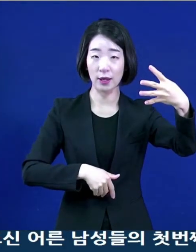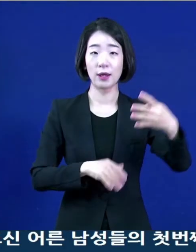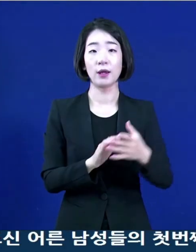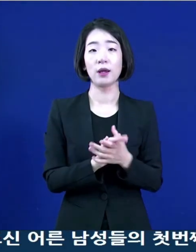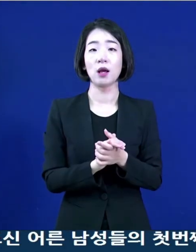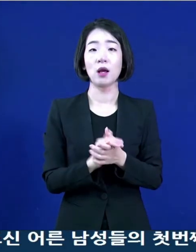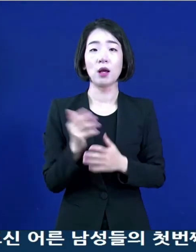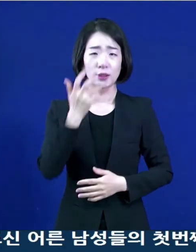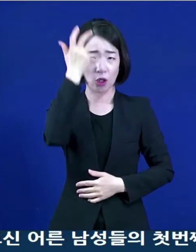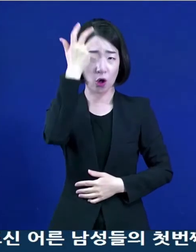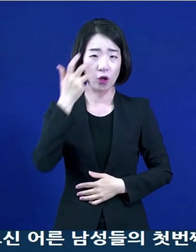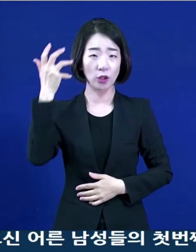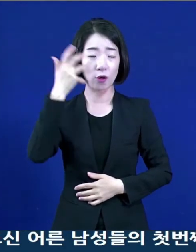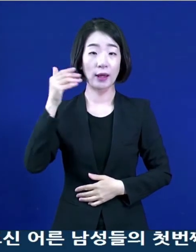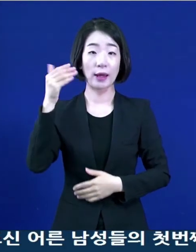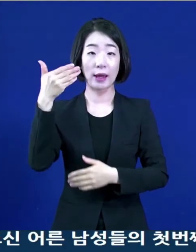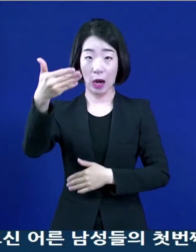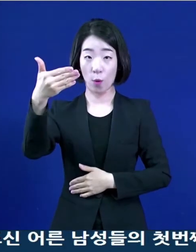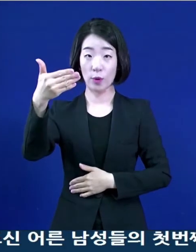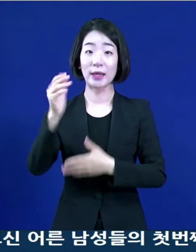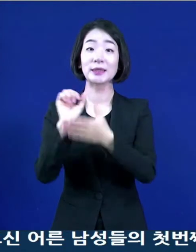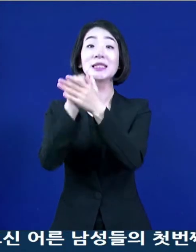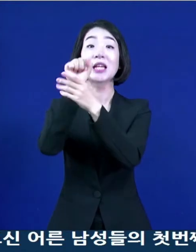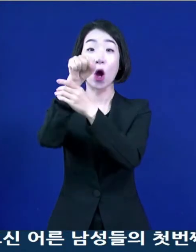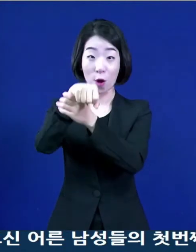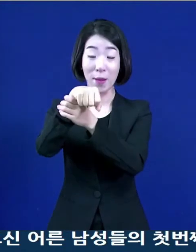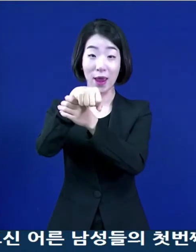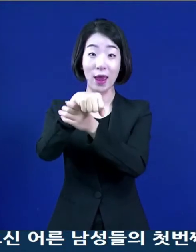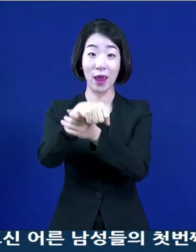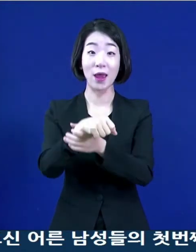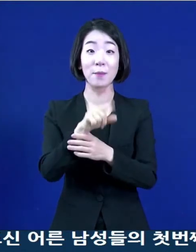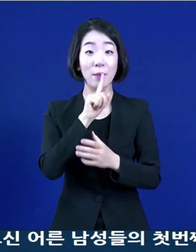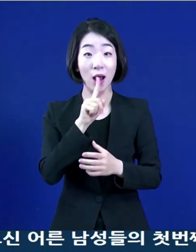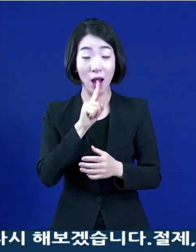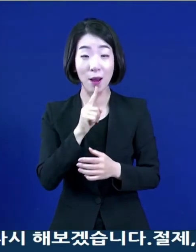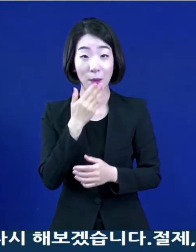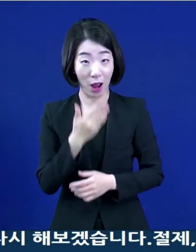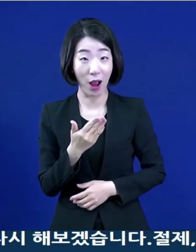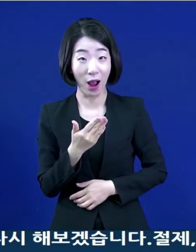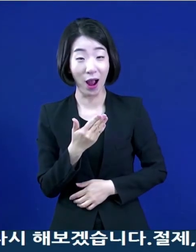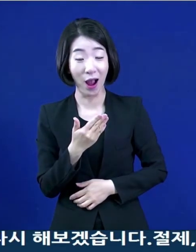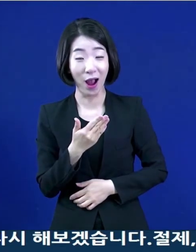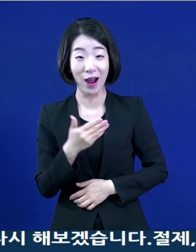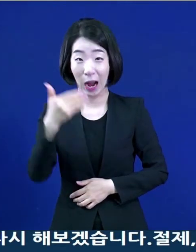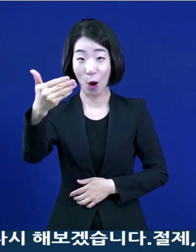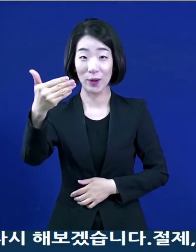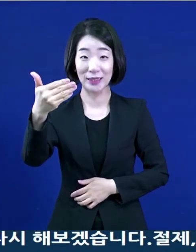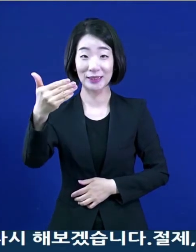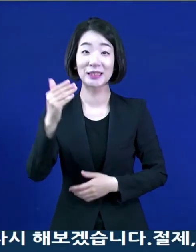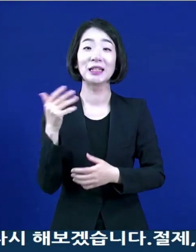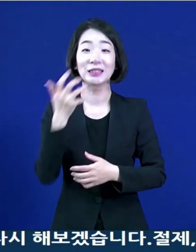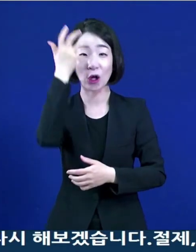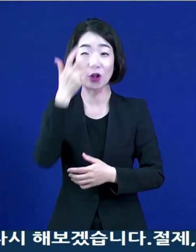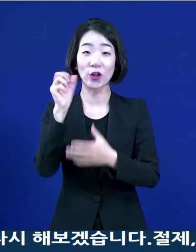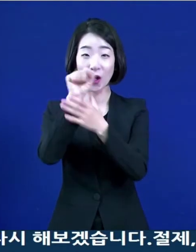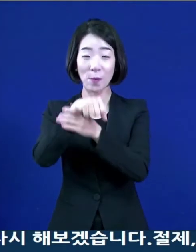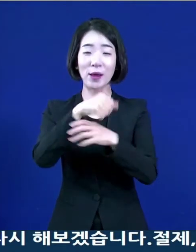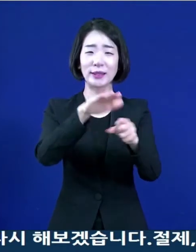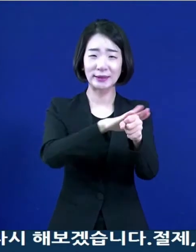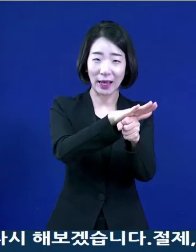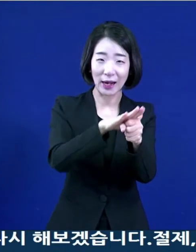열매 한번 같이 해볼게요. 제가 끌고 나갈 테니까 여러분 그냥 얹혀 오셔도 됩니다.